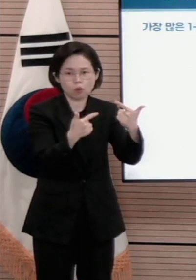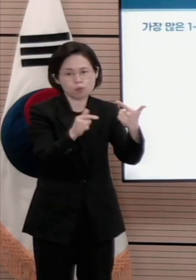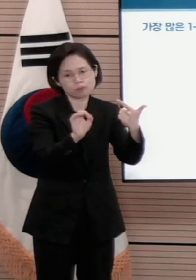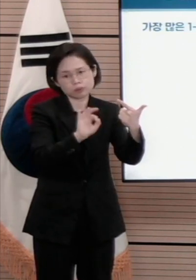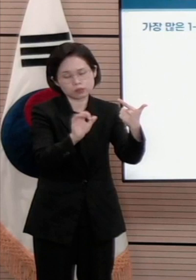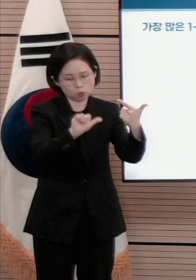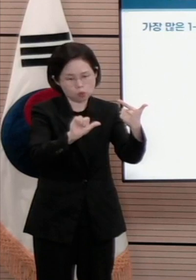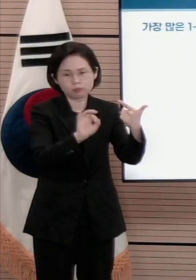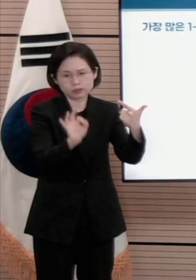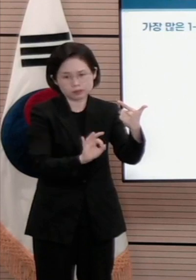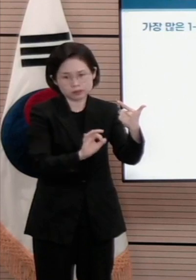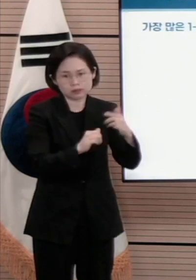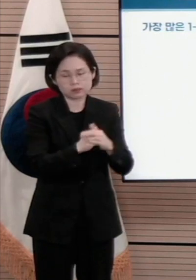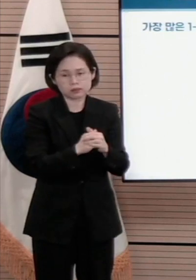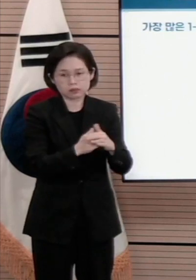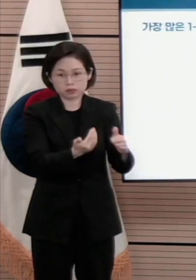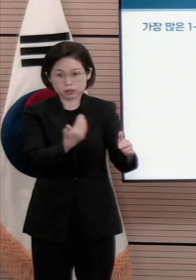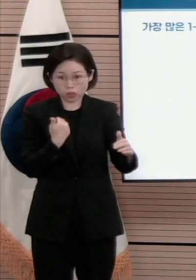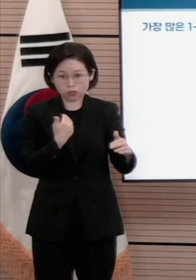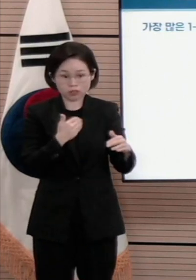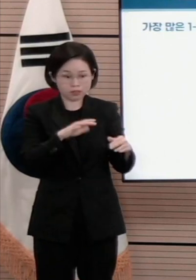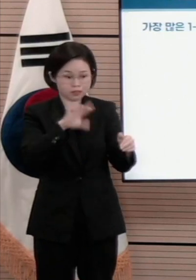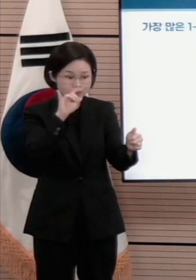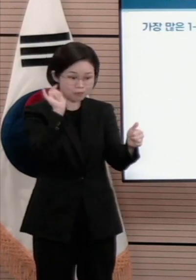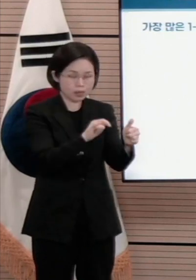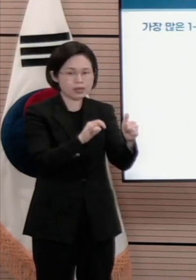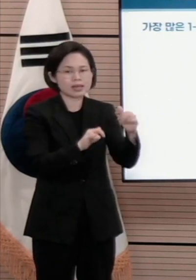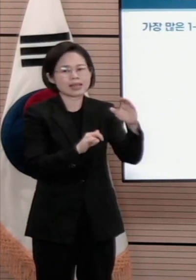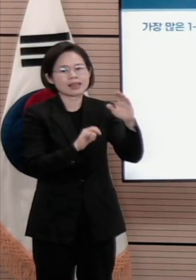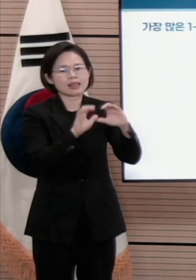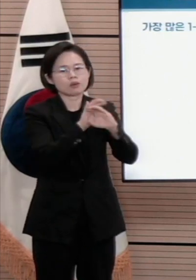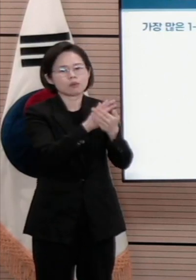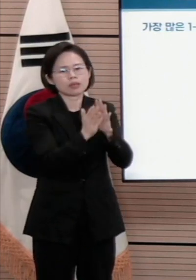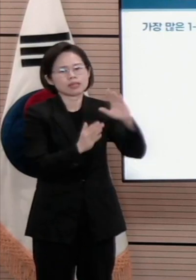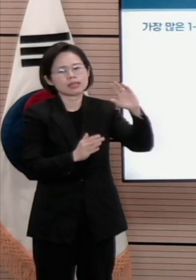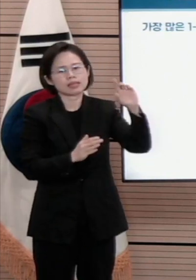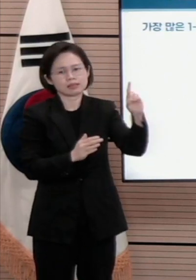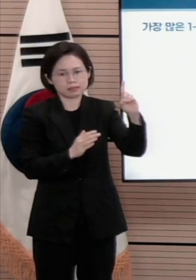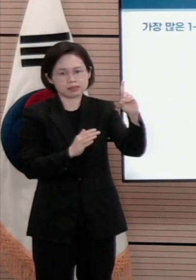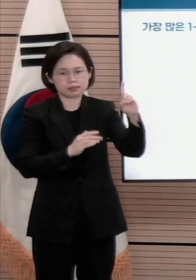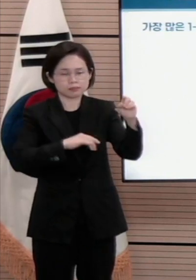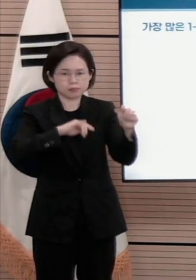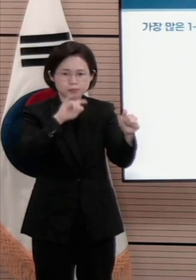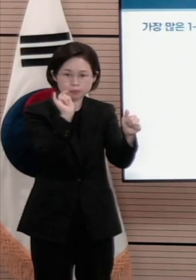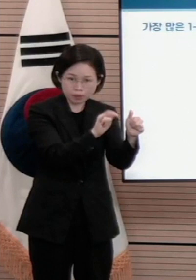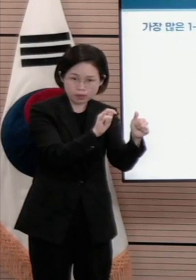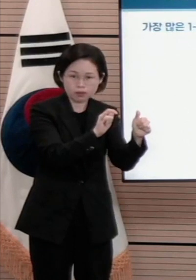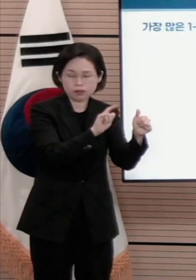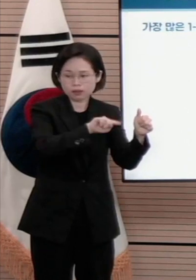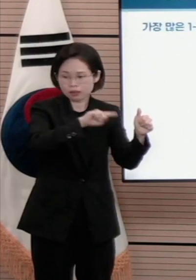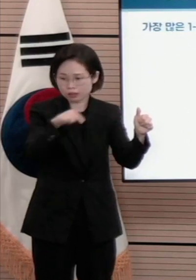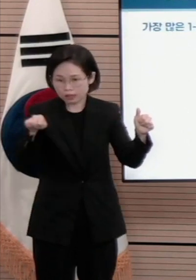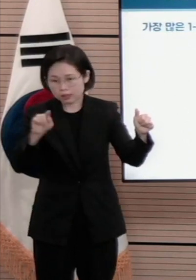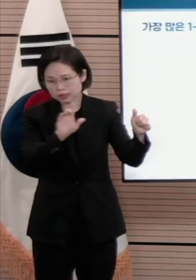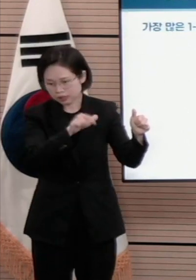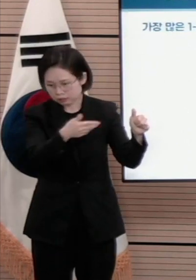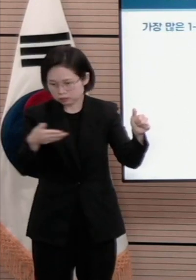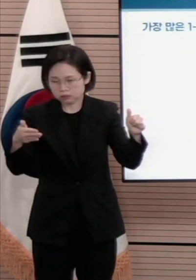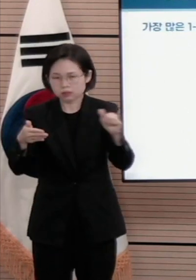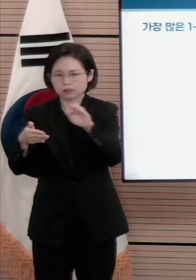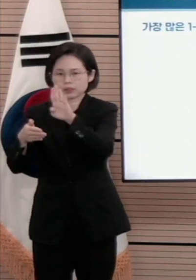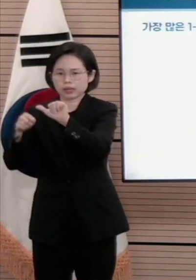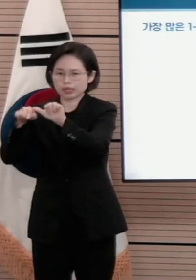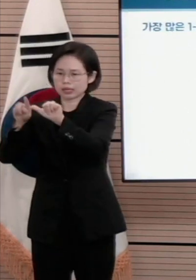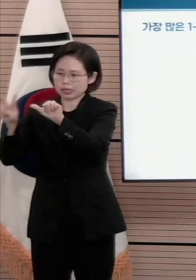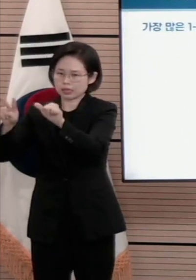차지하고 있고 그 전에 초기에 델타에 감염되셨던 분들이 BA2 감염이 한 4분의